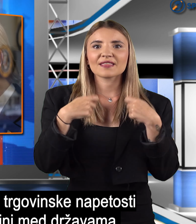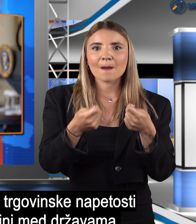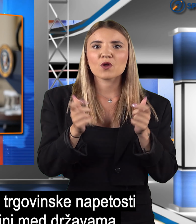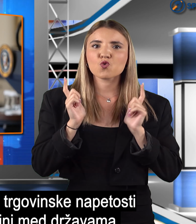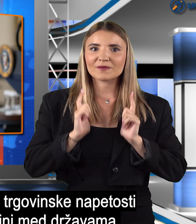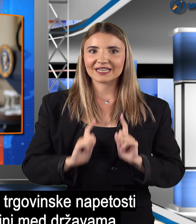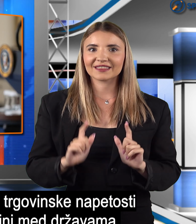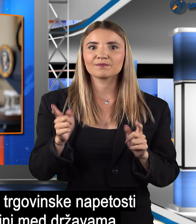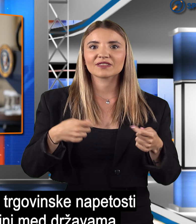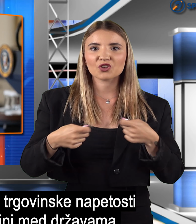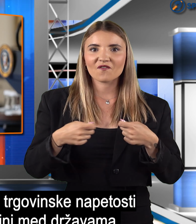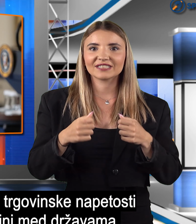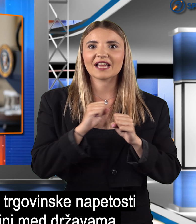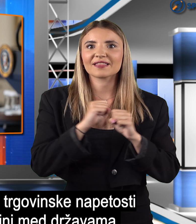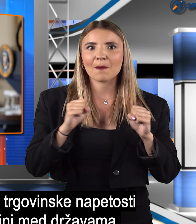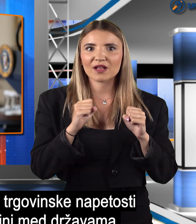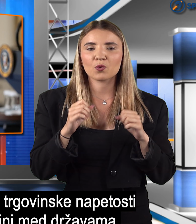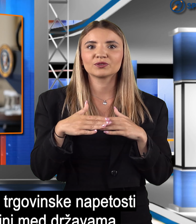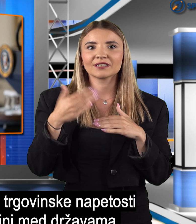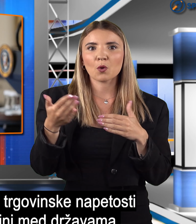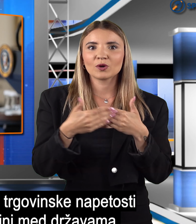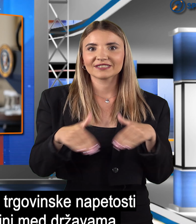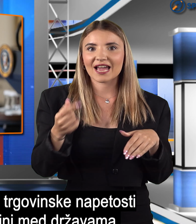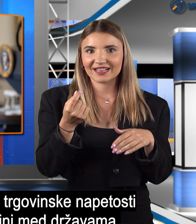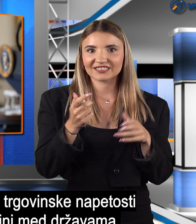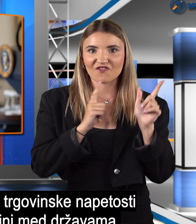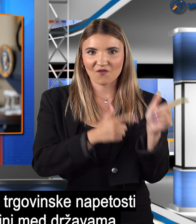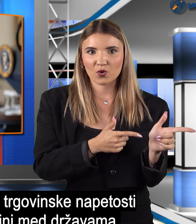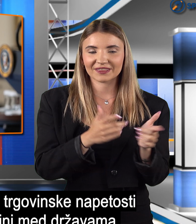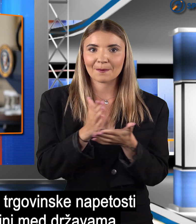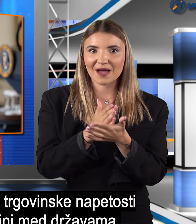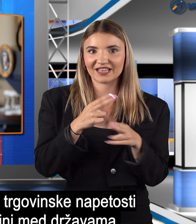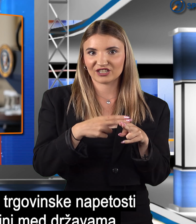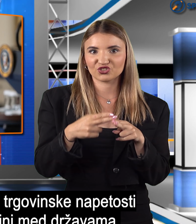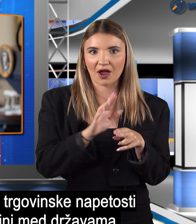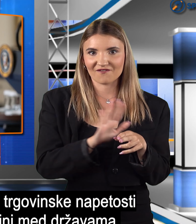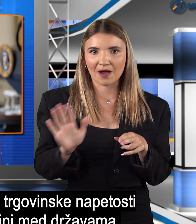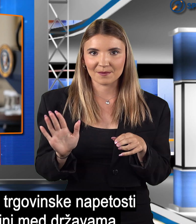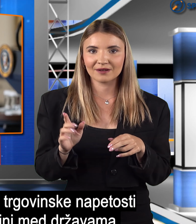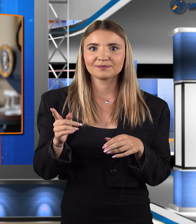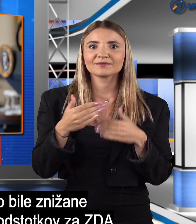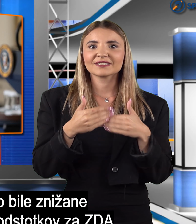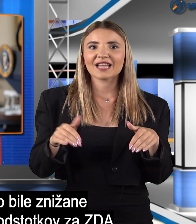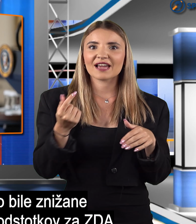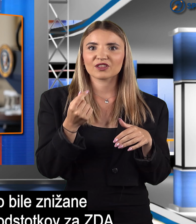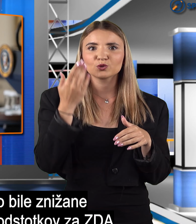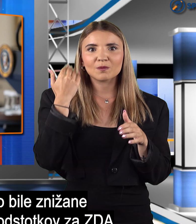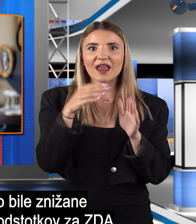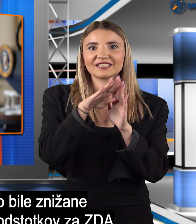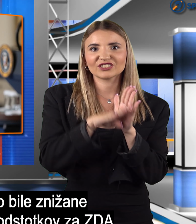Namen je umiriti trgovinske napetosti po carinski vojni med državama. Carine so bile znižane